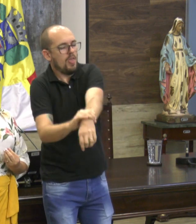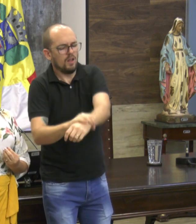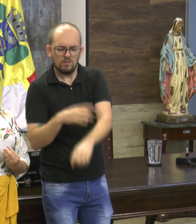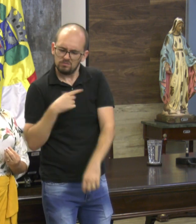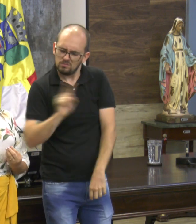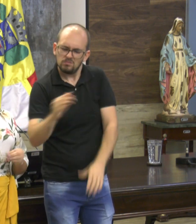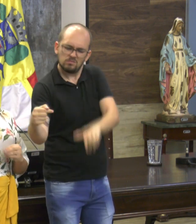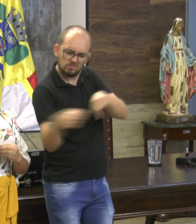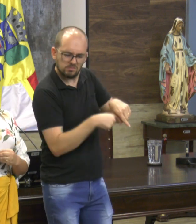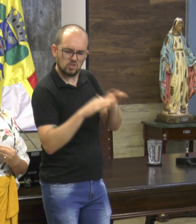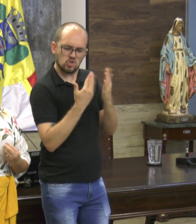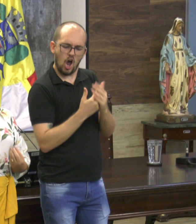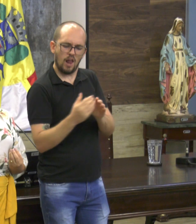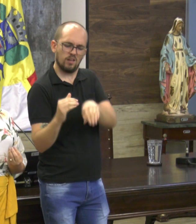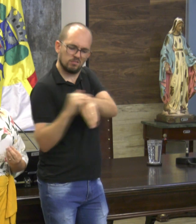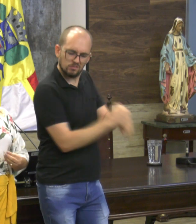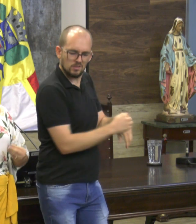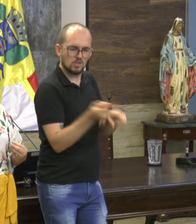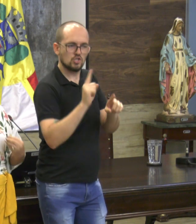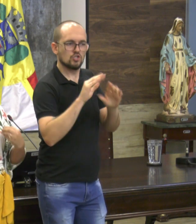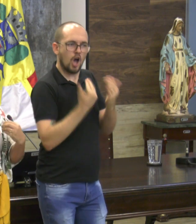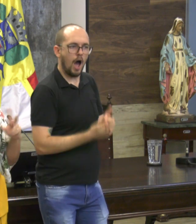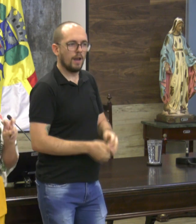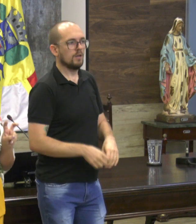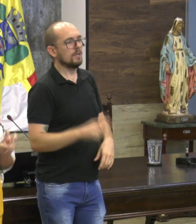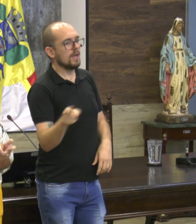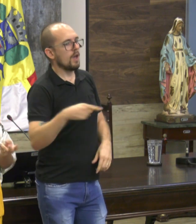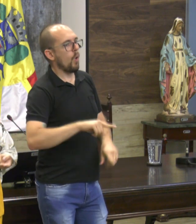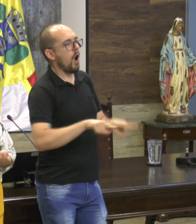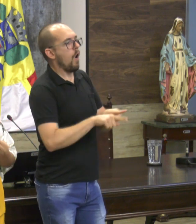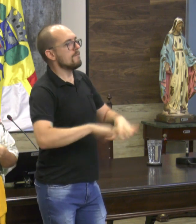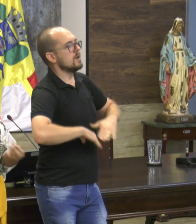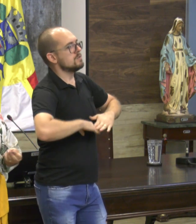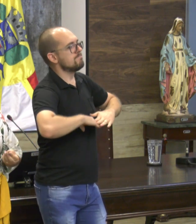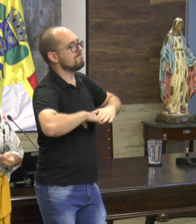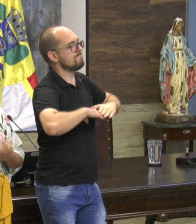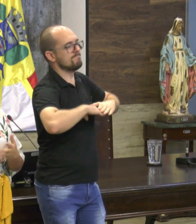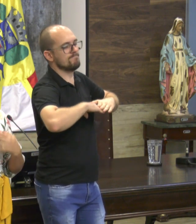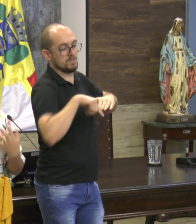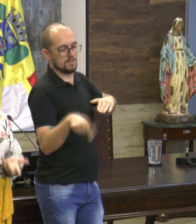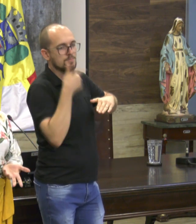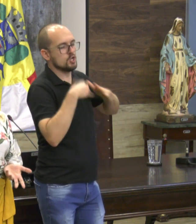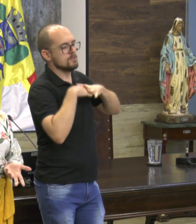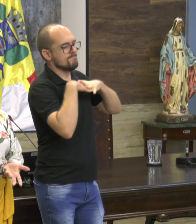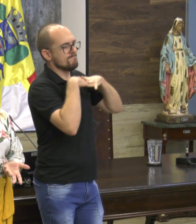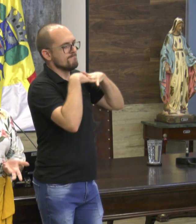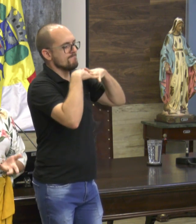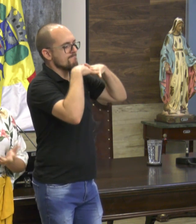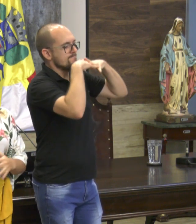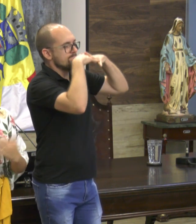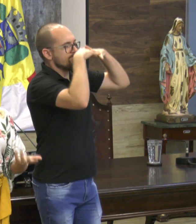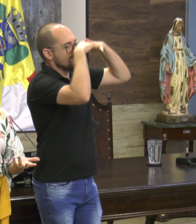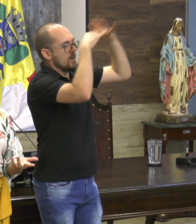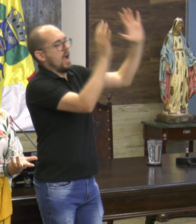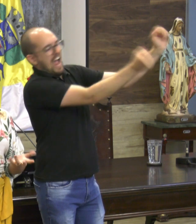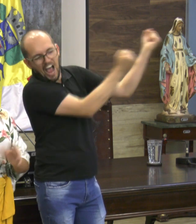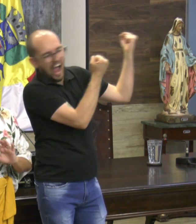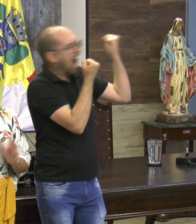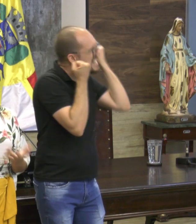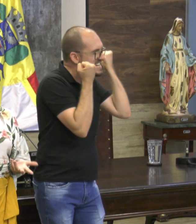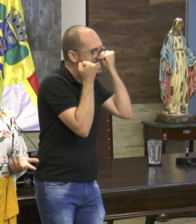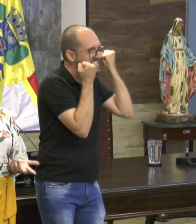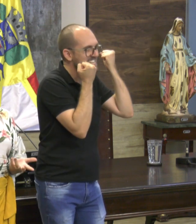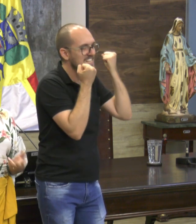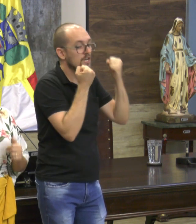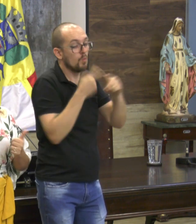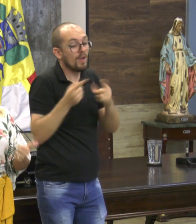escola. Como eu não entendi ou eu não obedeci esse comando dele, ele me agrediu, na verdade se defendendo, porque eu